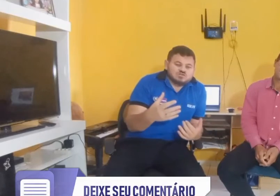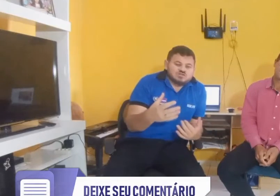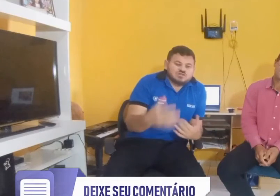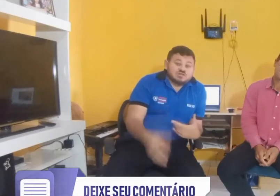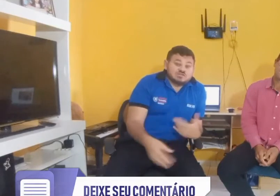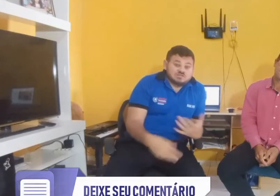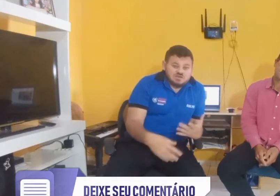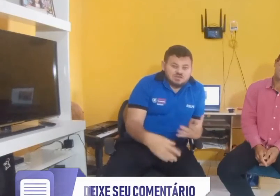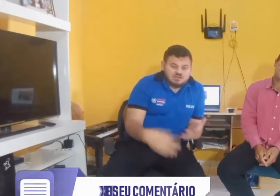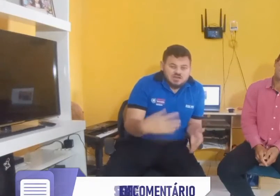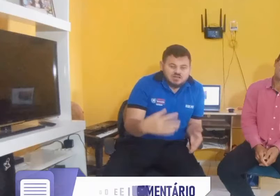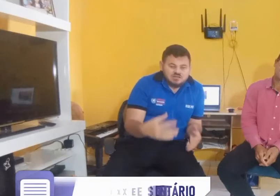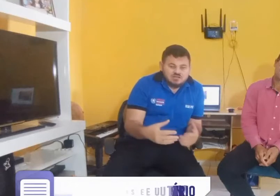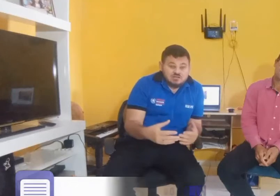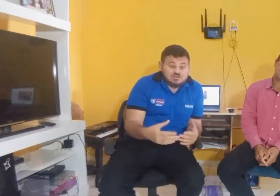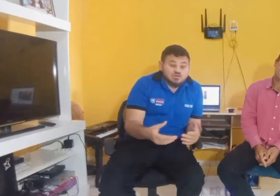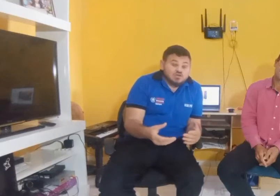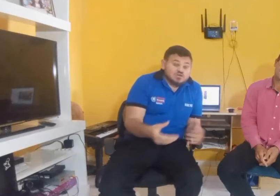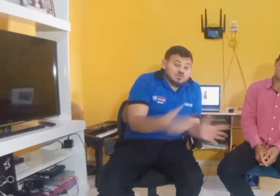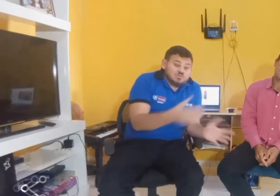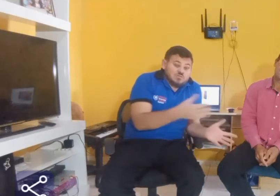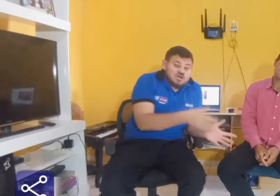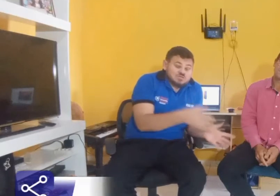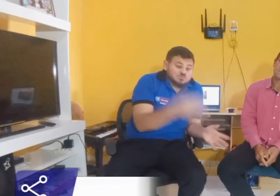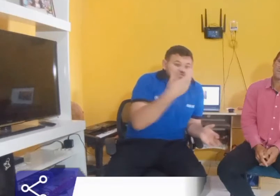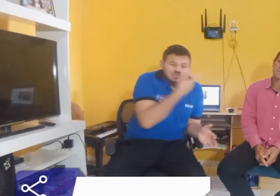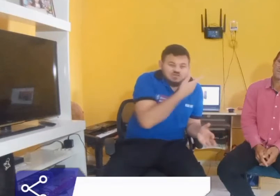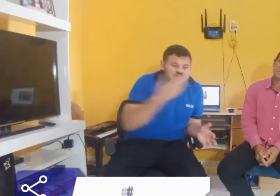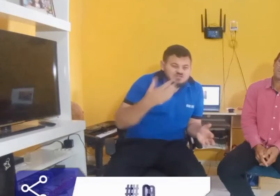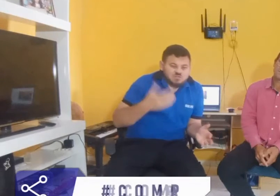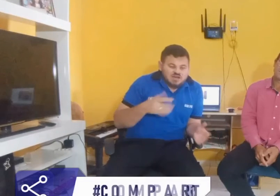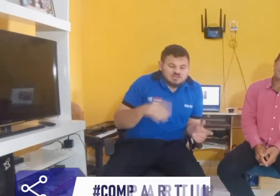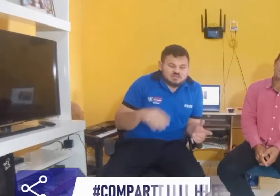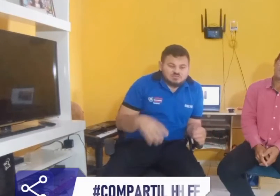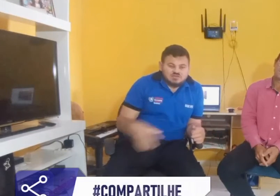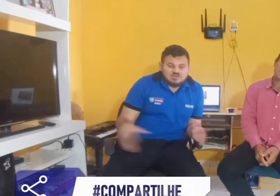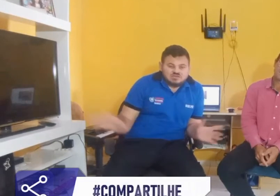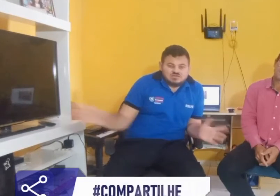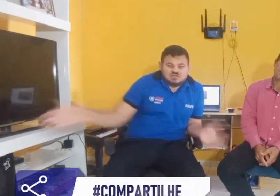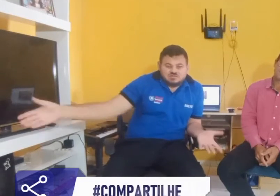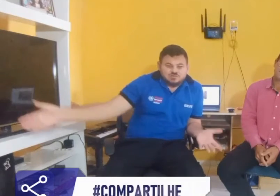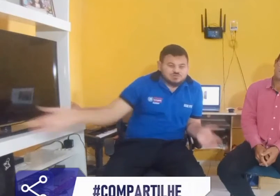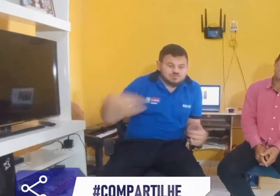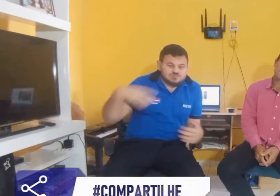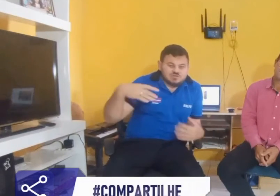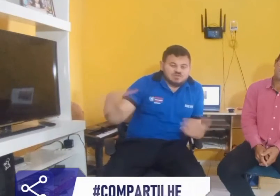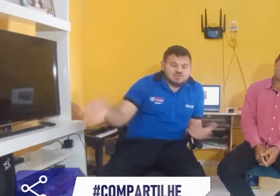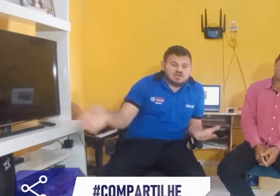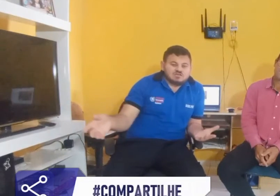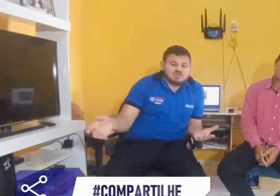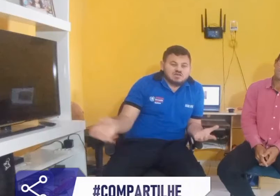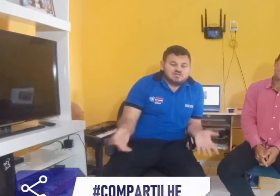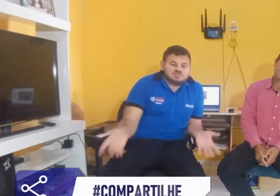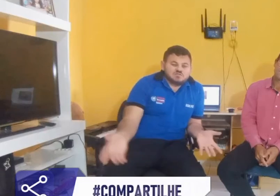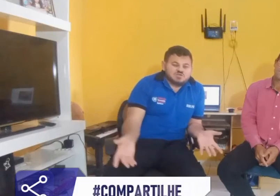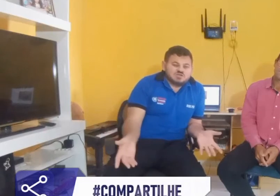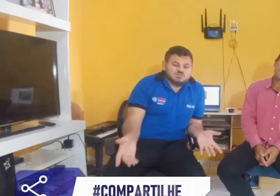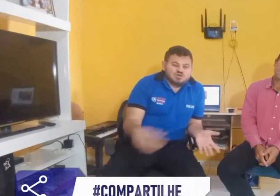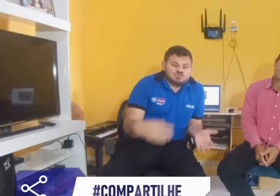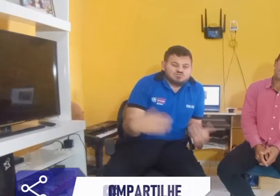entender que é da área de risco. Mas por isso a gente está sem máscara aqui, porque a gente está sempre junto. Na verdade, é família, mora tudo na